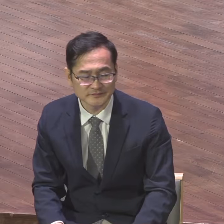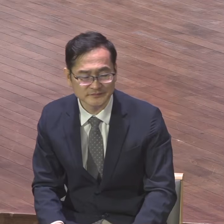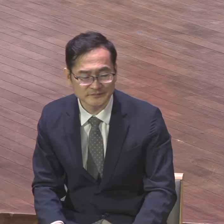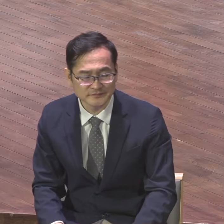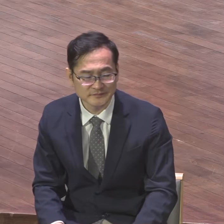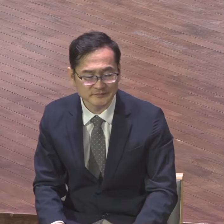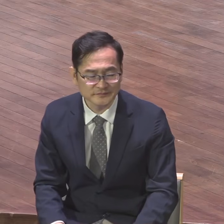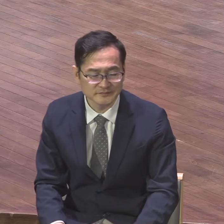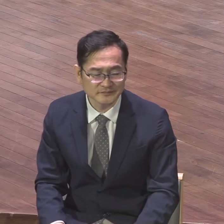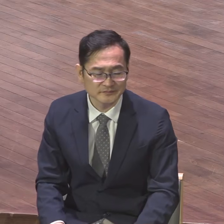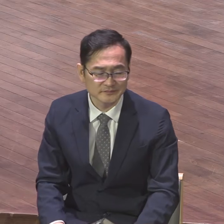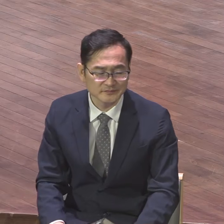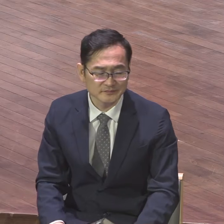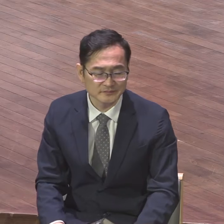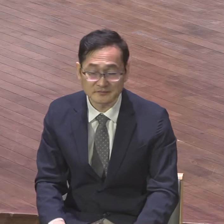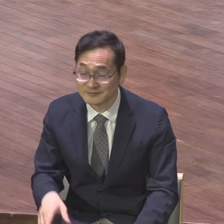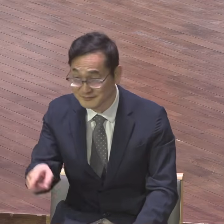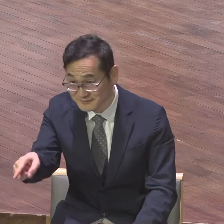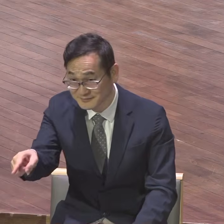영교에 등록하려는가.